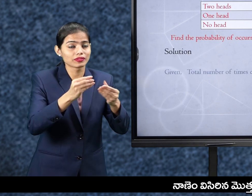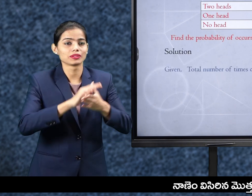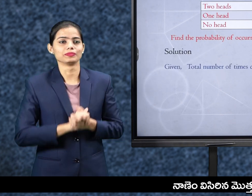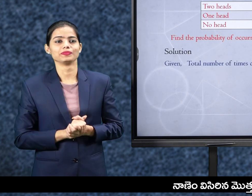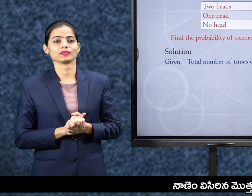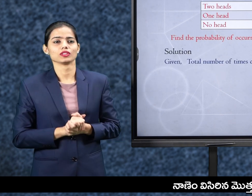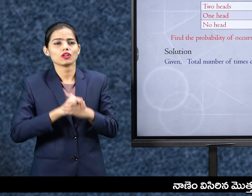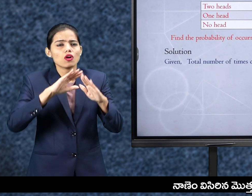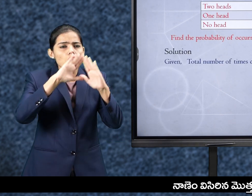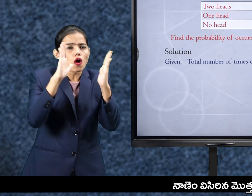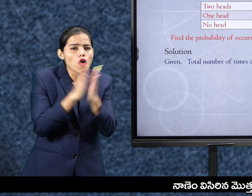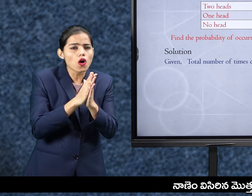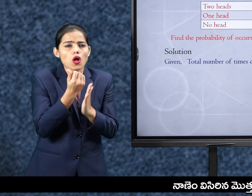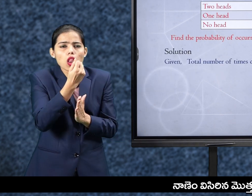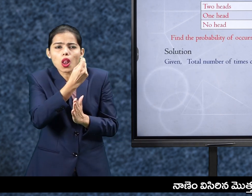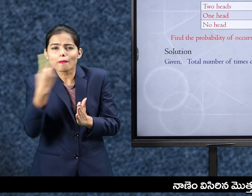మొత్తం సంఖ్య 500 టైమ్స్,